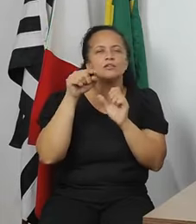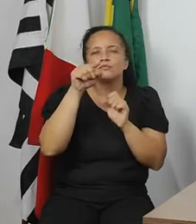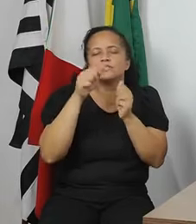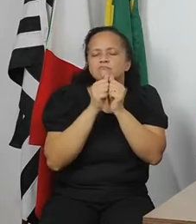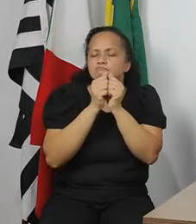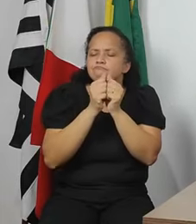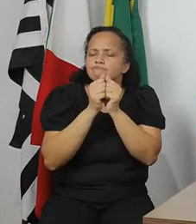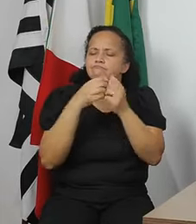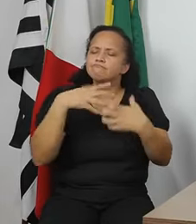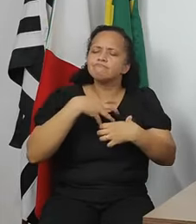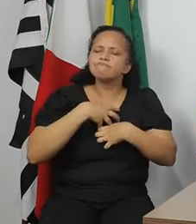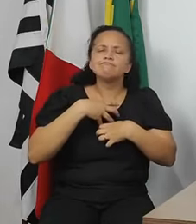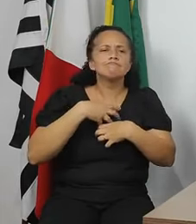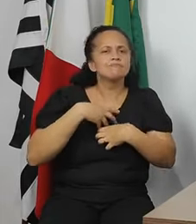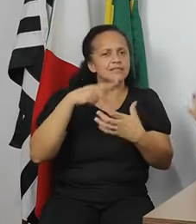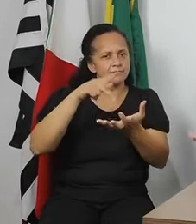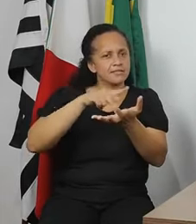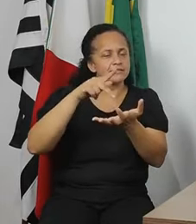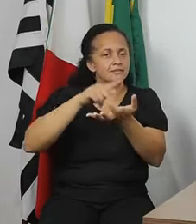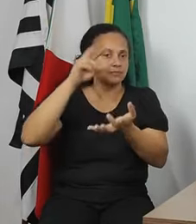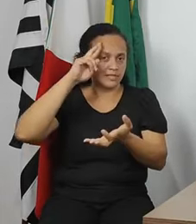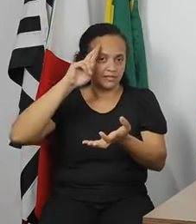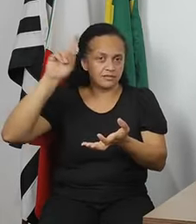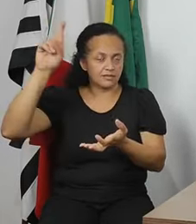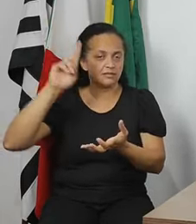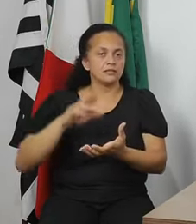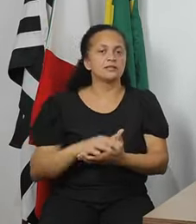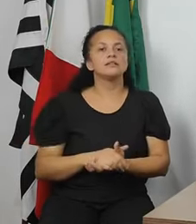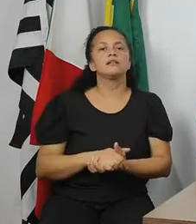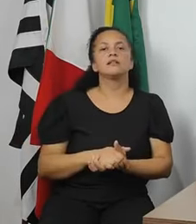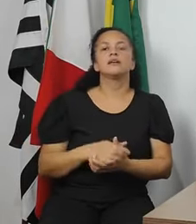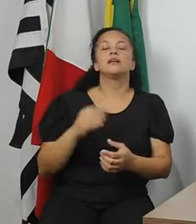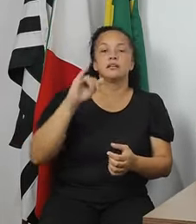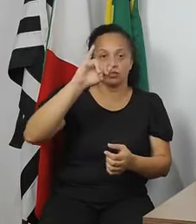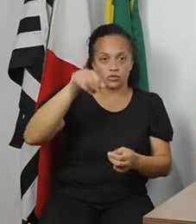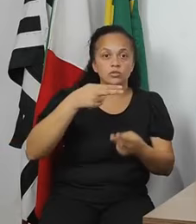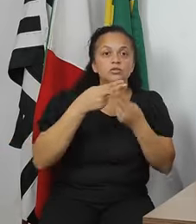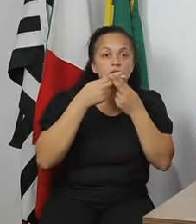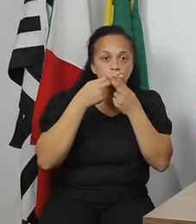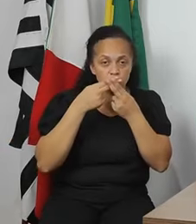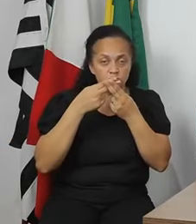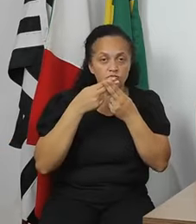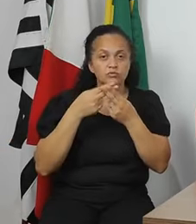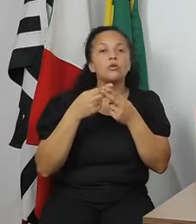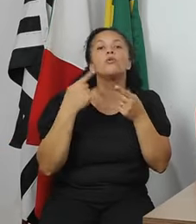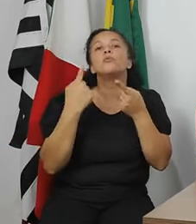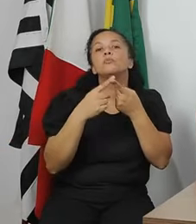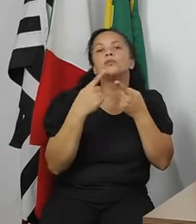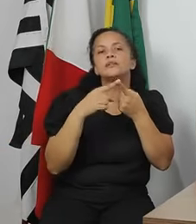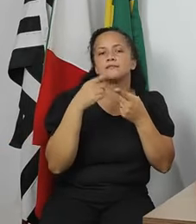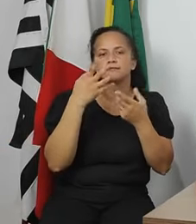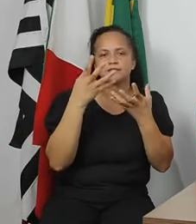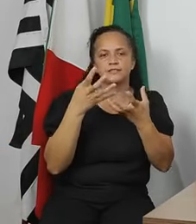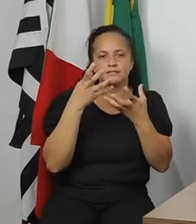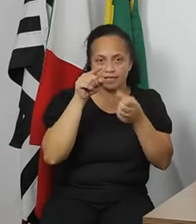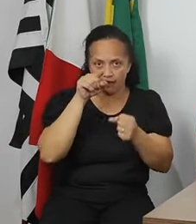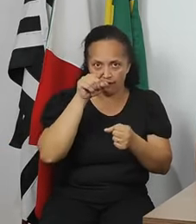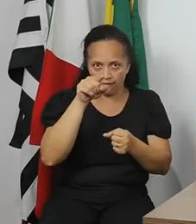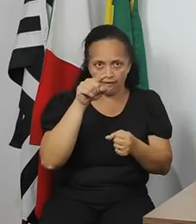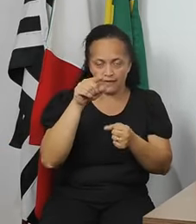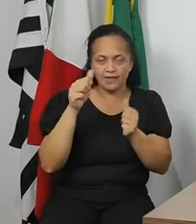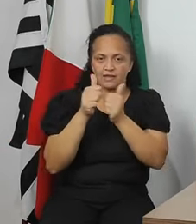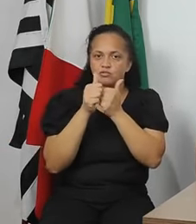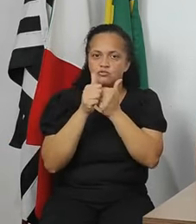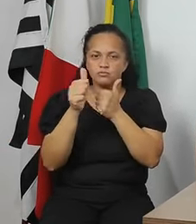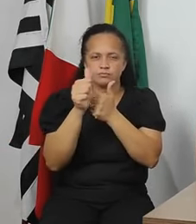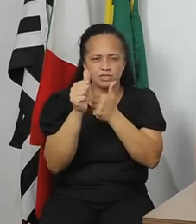nosso alvo, né? Então, que não é o jejum pelo jejum, é um jejum com propósito. A gente sabe pelo motivo qual que a gente está fazendo. Então, acho que isso é